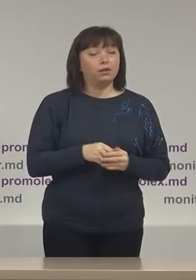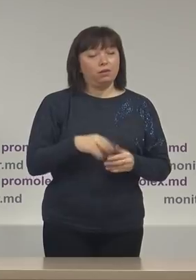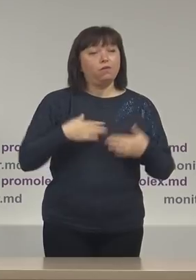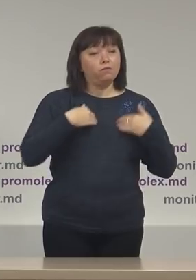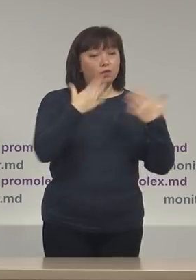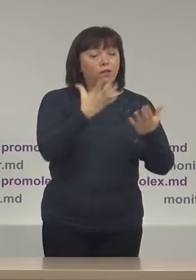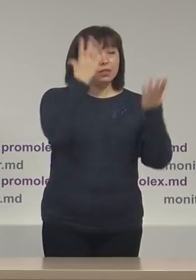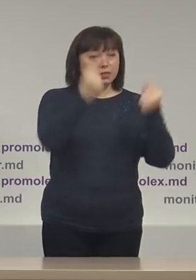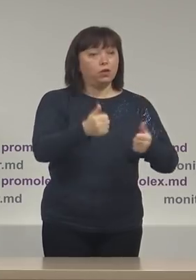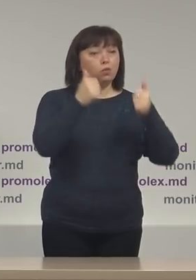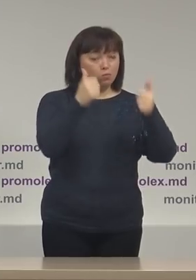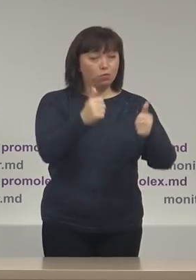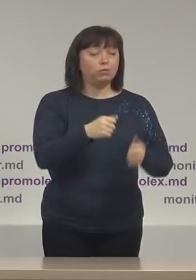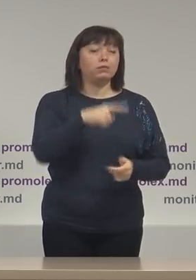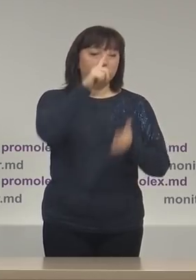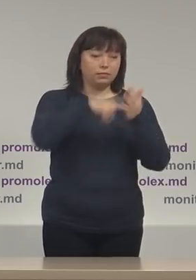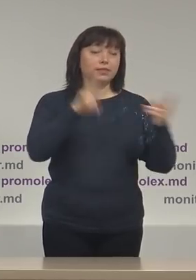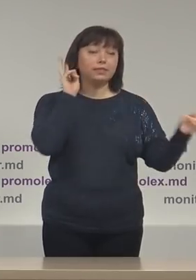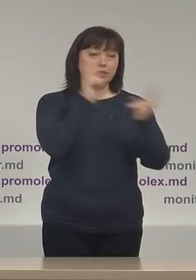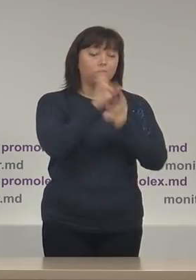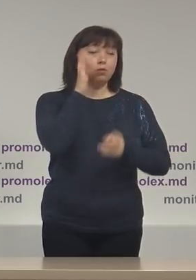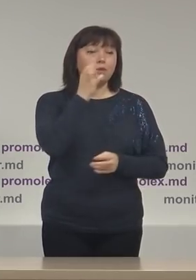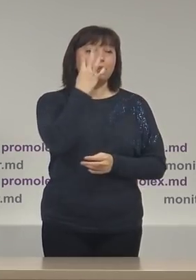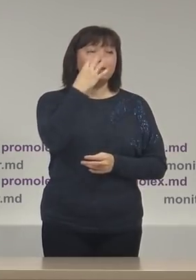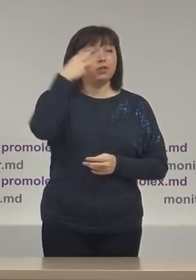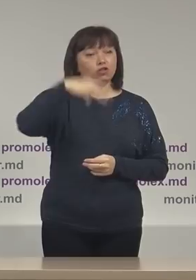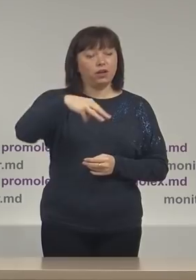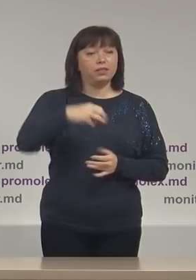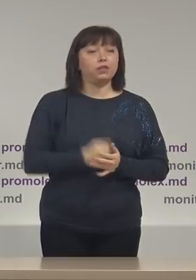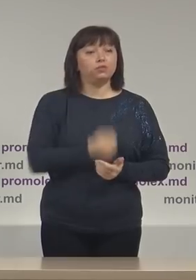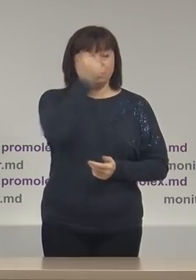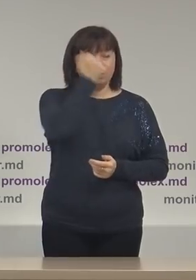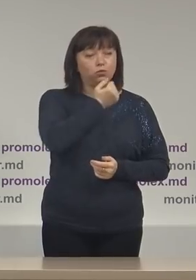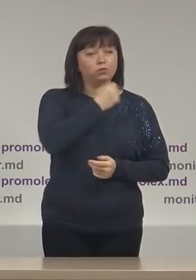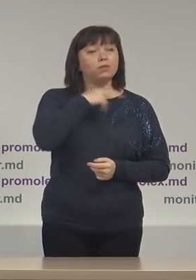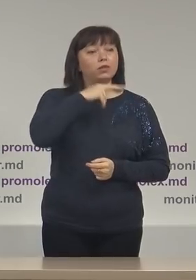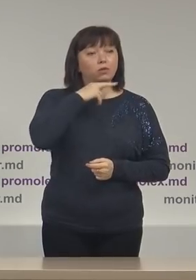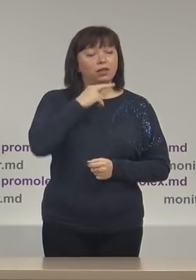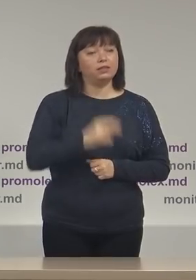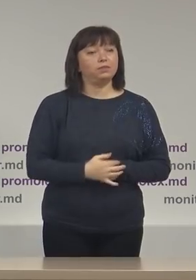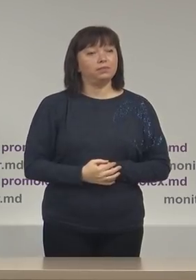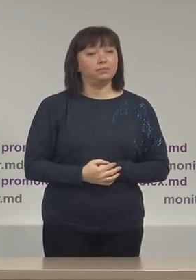bună și sper să ne revedem la orele 14:30. Mulțumesc pentru atenție!